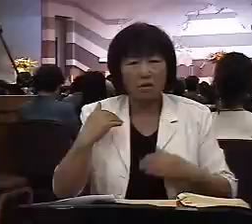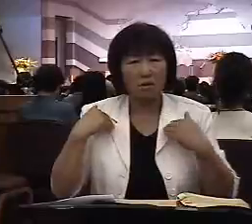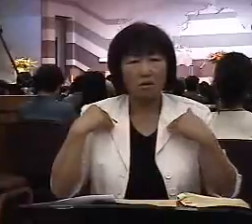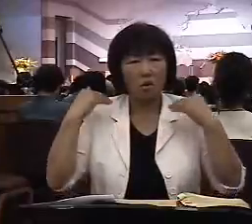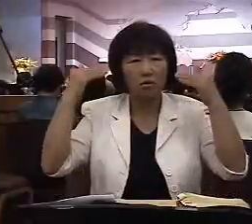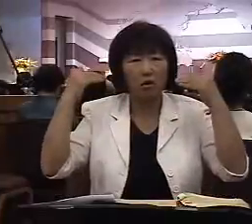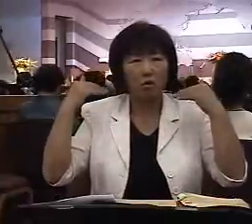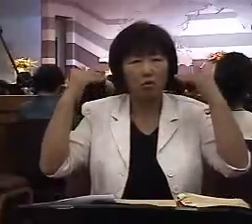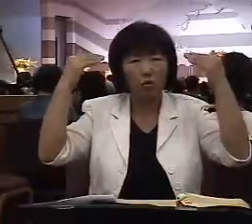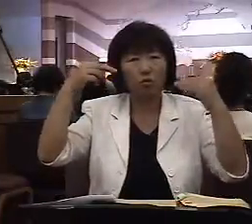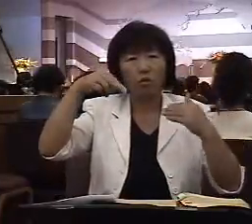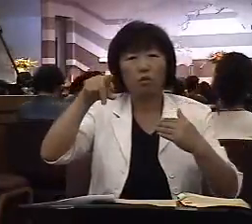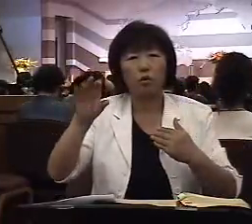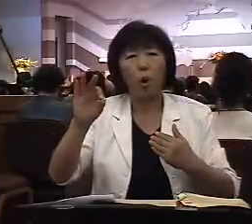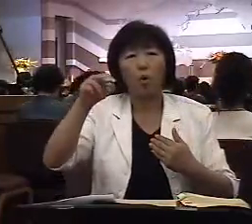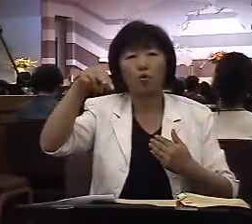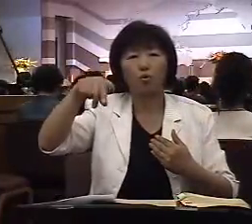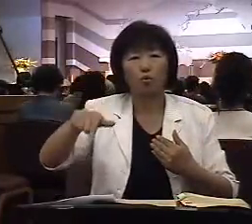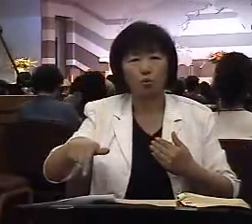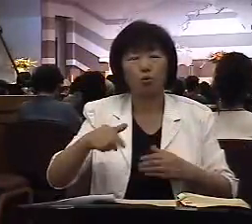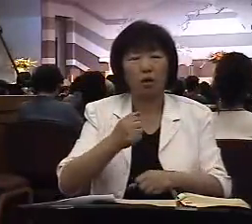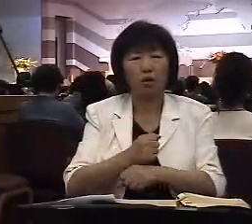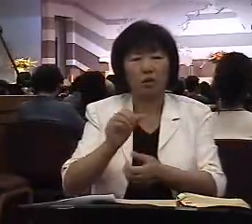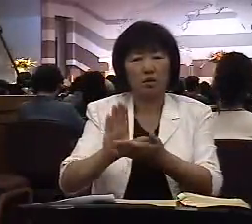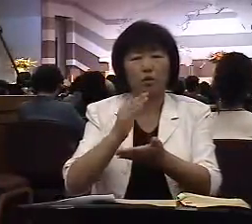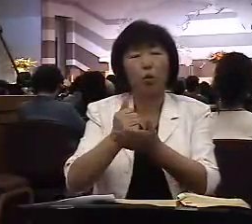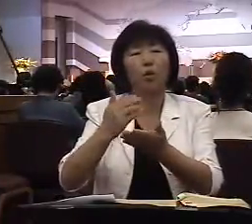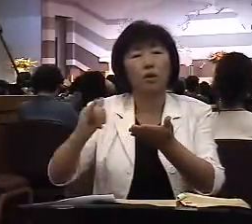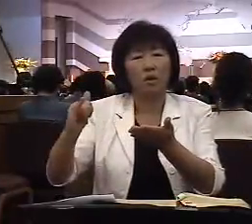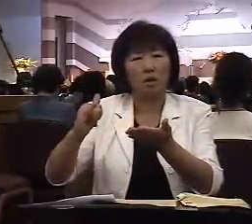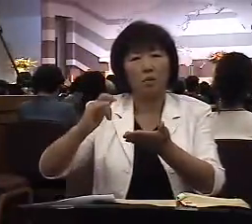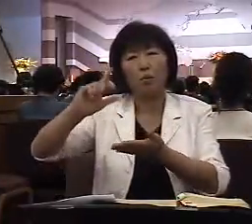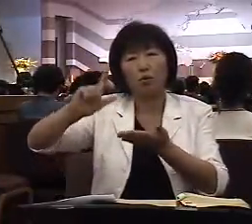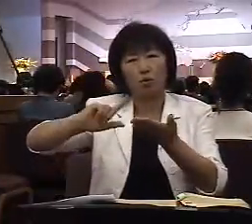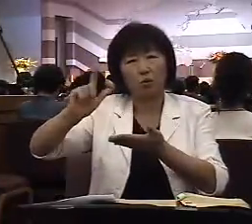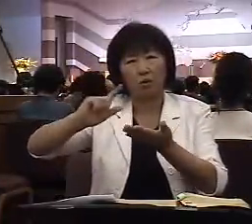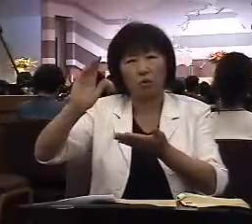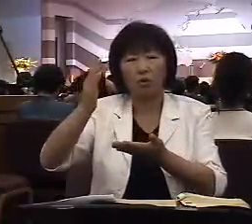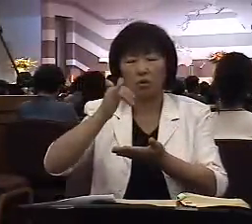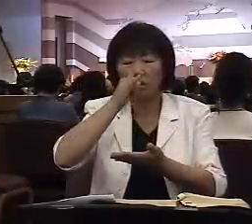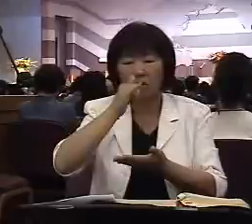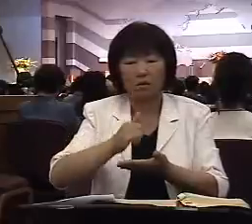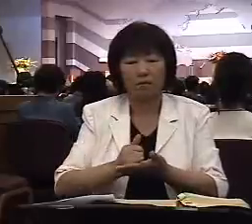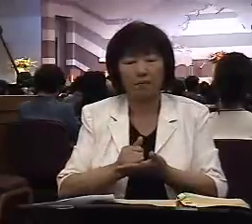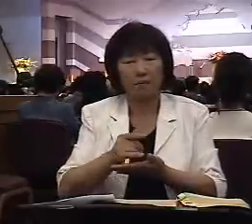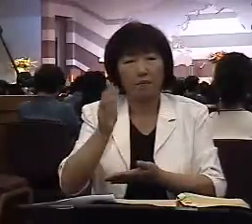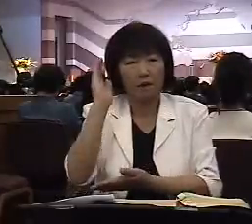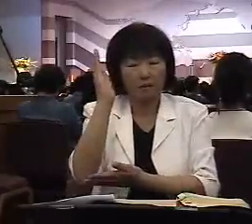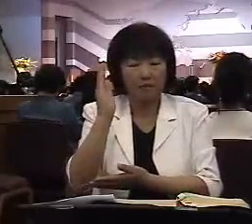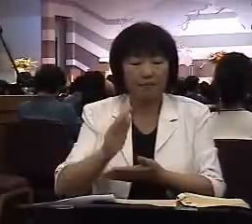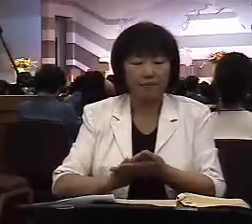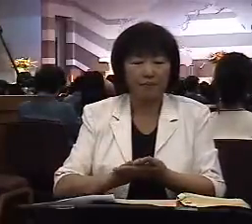성장하고 성숙하는 그리스도인의 모습이 아닌가 이 말씀이죠.